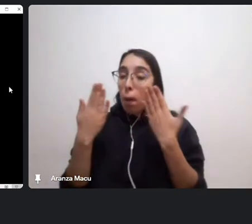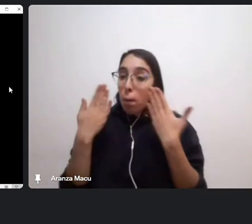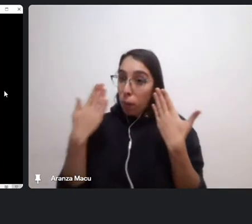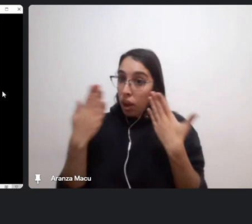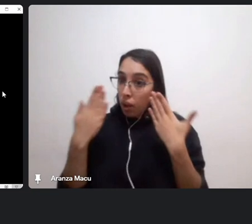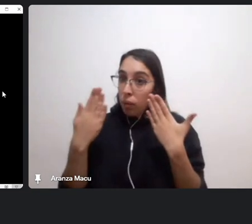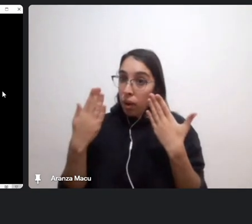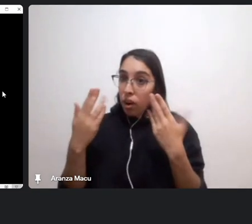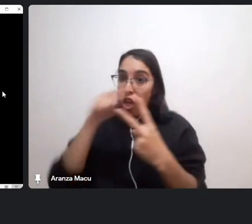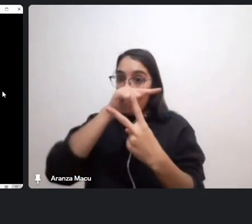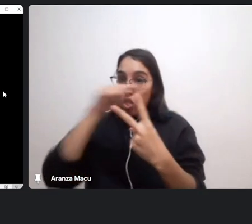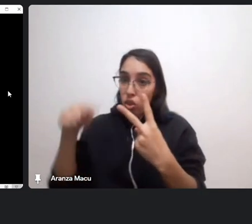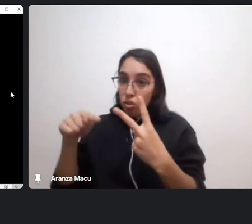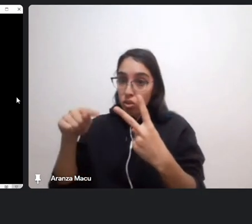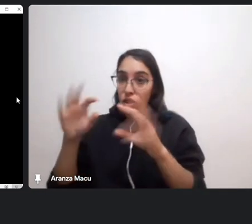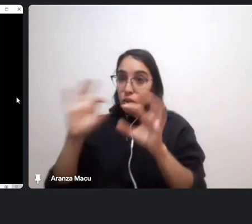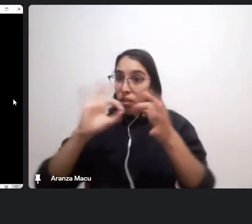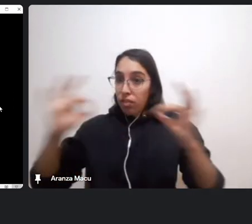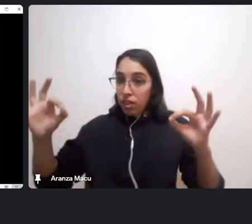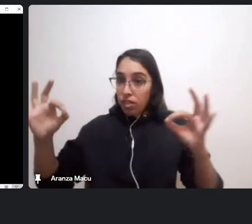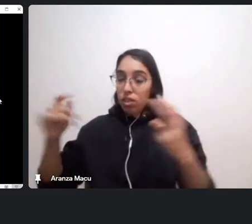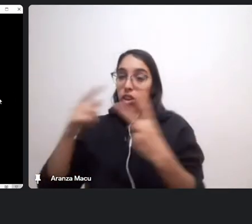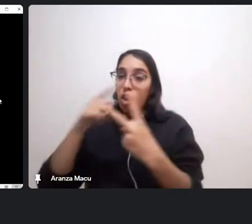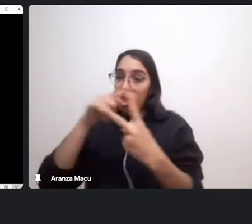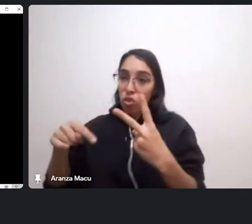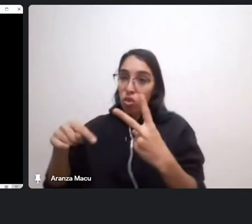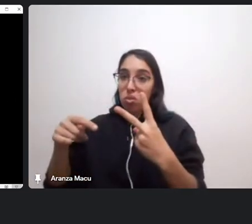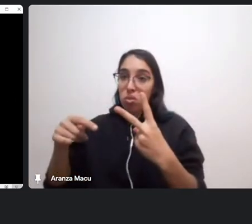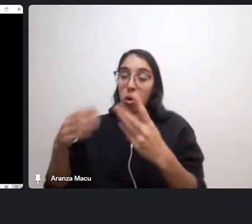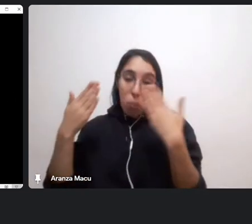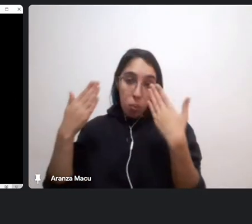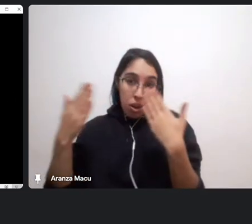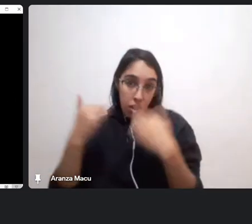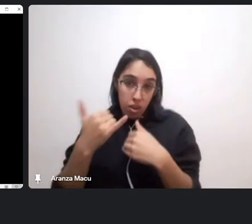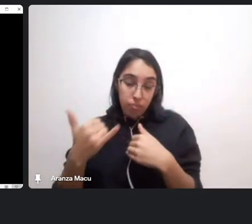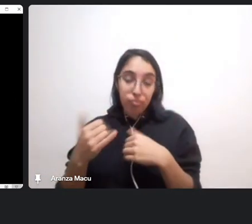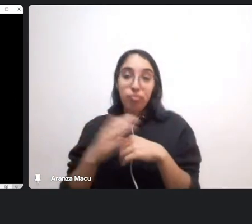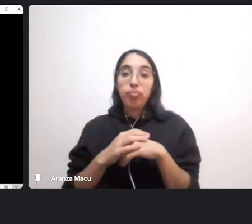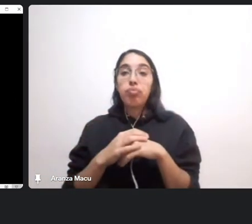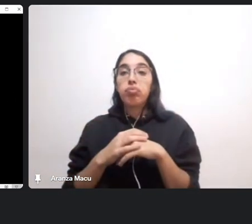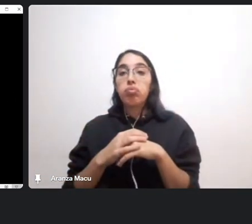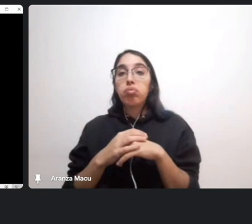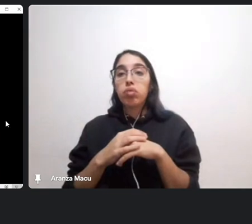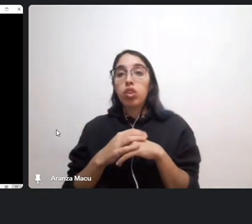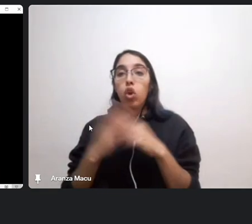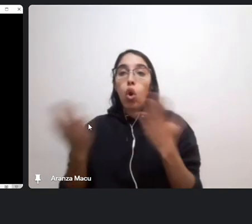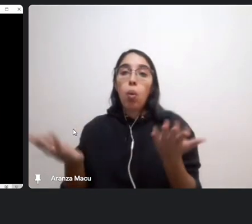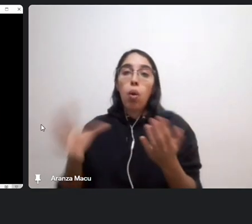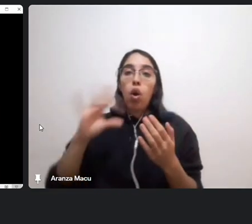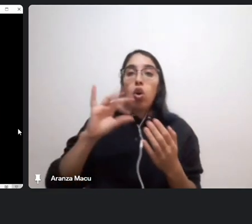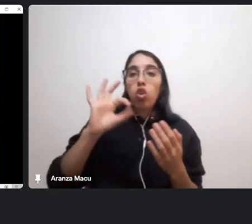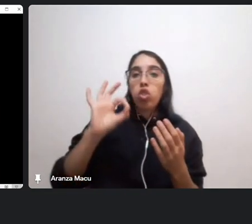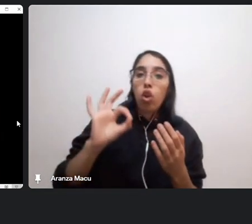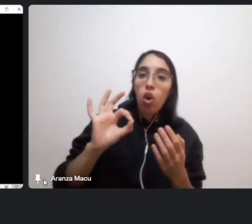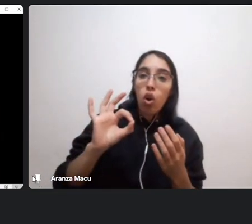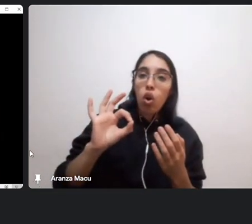be. ¿Sí? Pueden estar los dos, o puede estar el do o el did